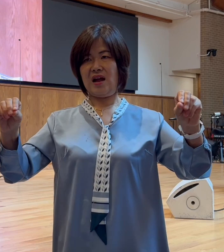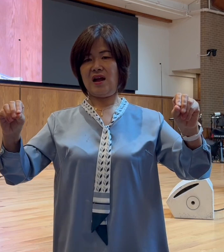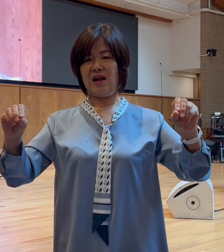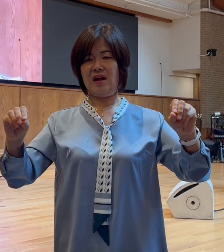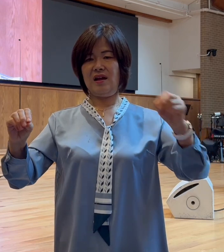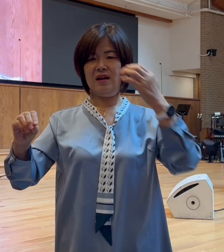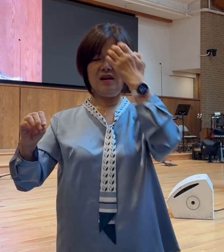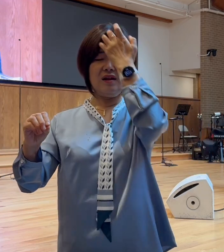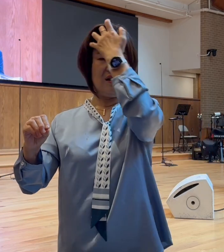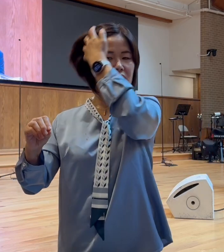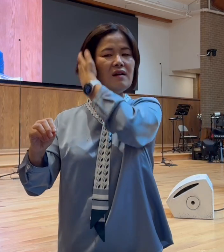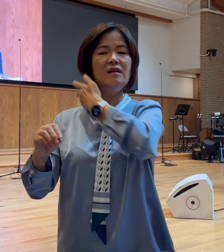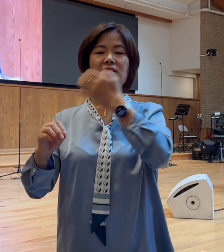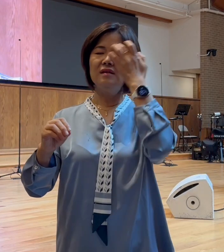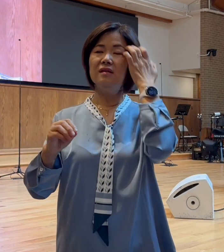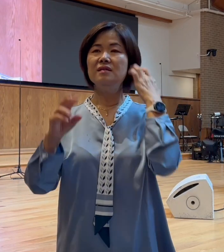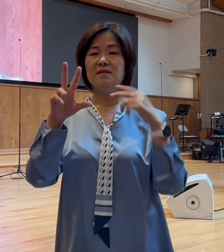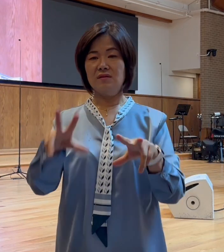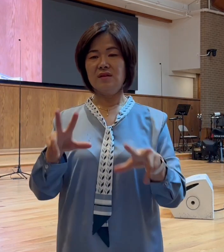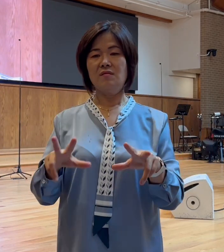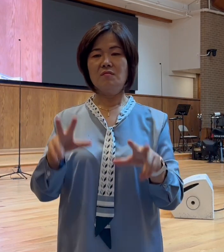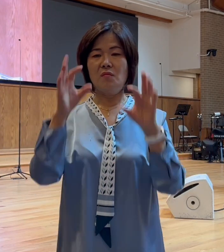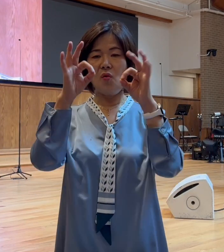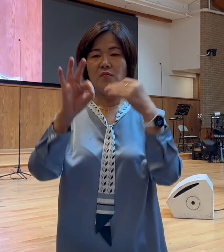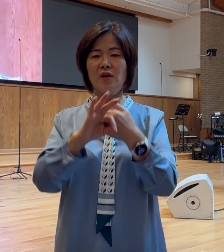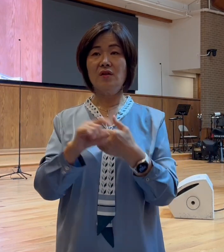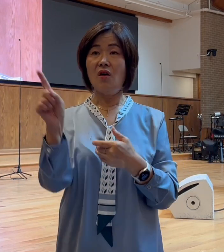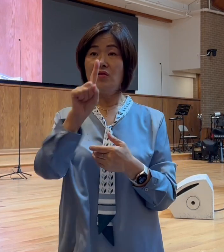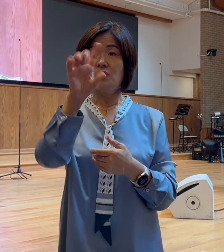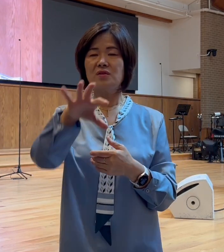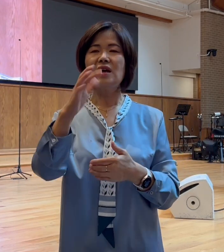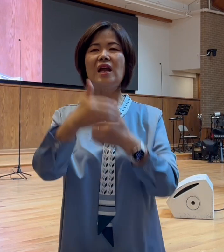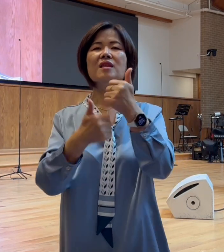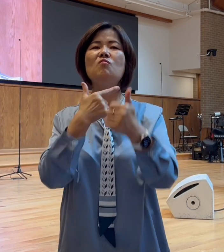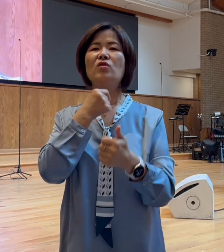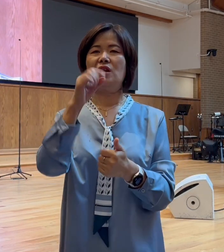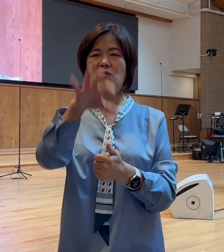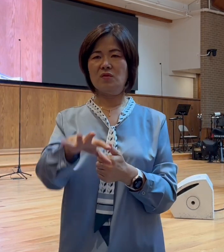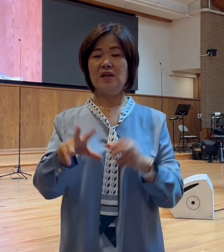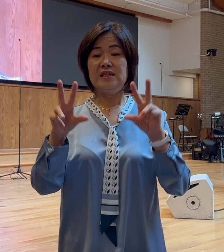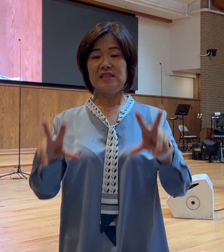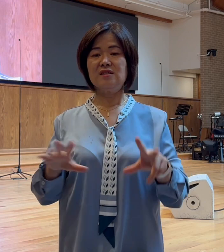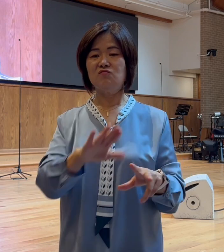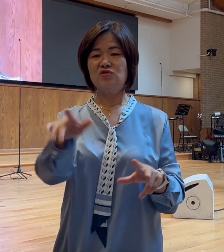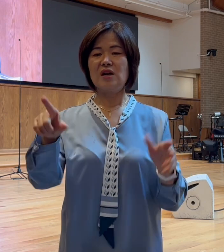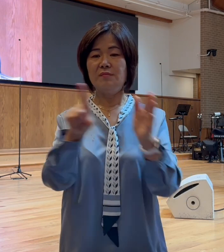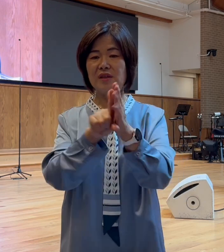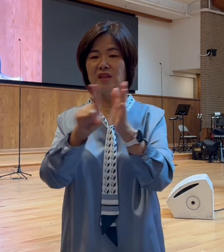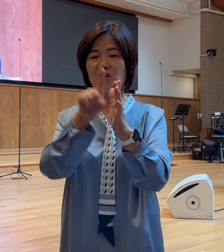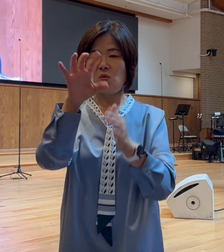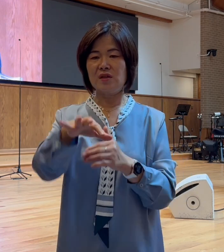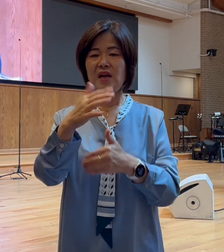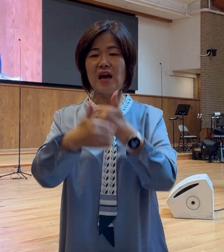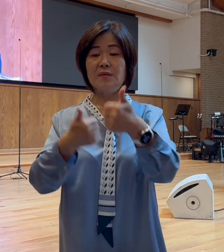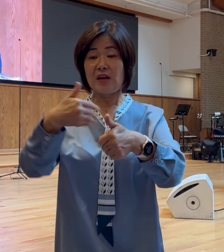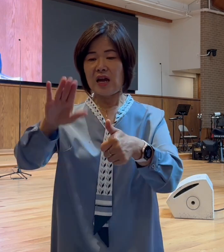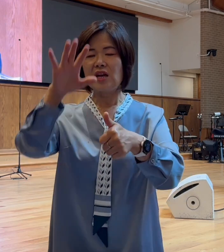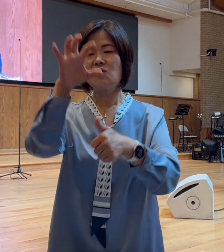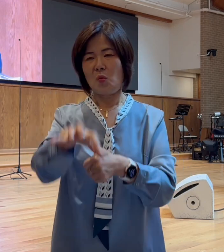그러면 현재 입장에서 보면 어디가 하나님이 가라는 곳이냐면요, 지금 우리가 있는 곳이 하나님이 가라는